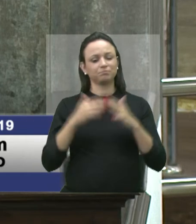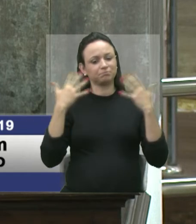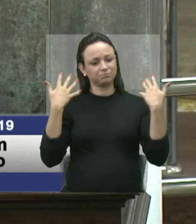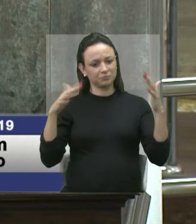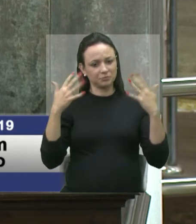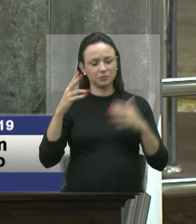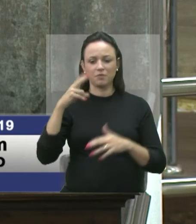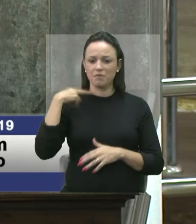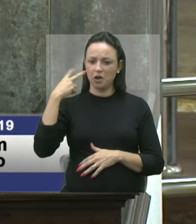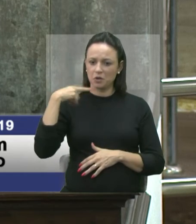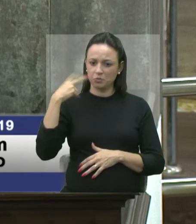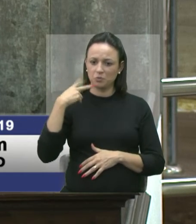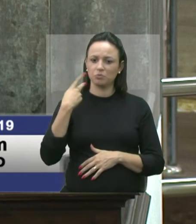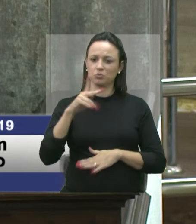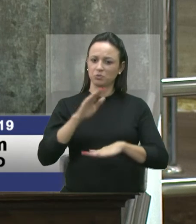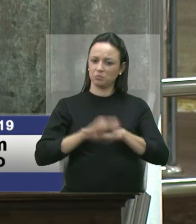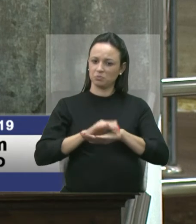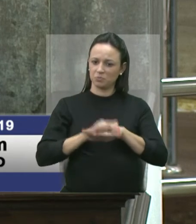pela iniciativa.